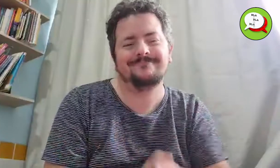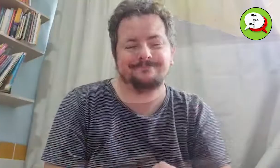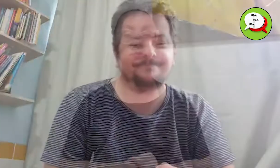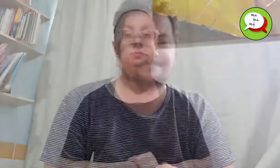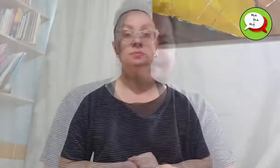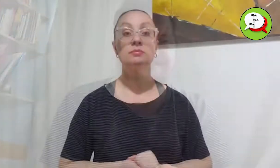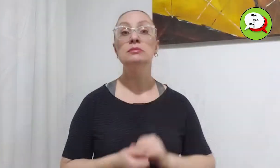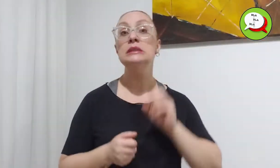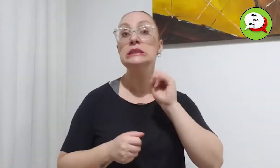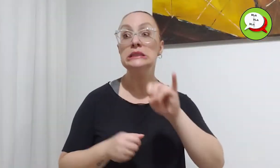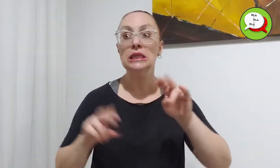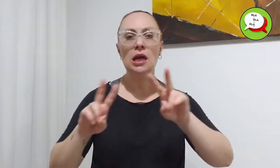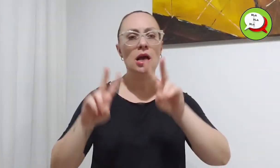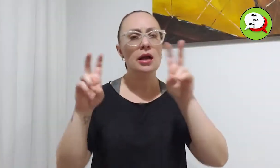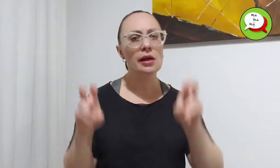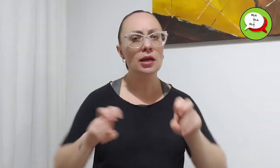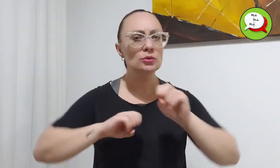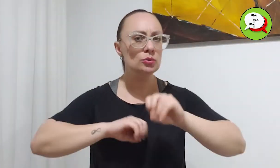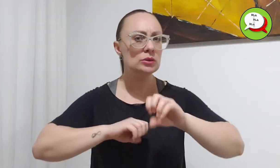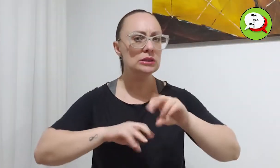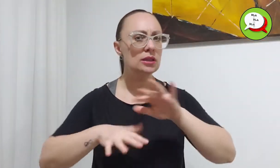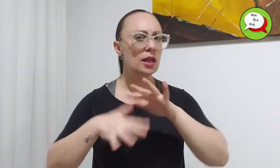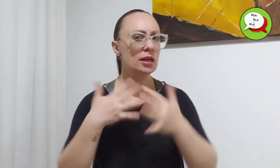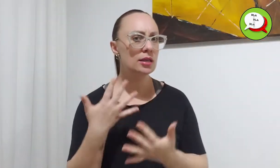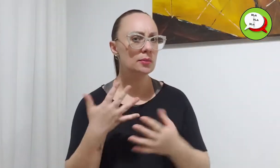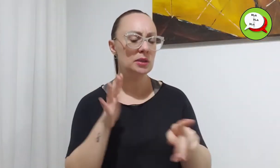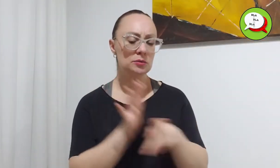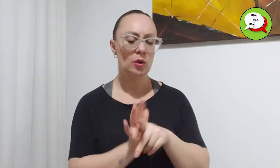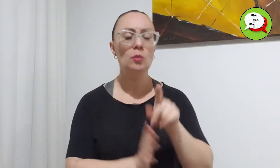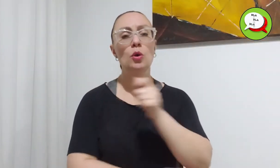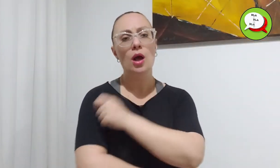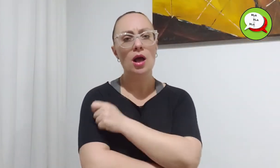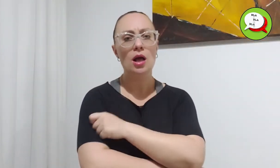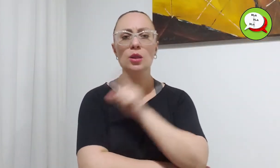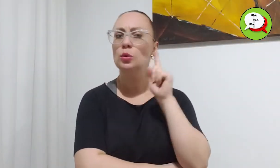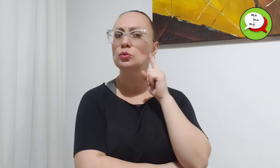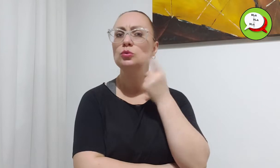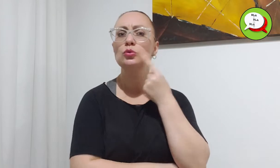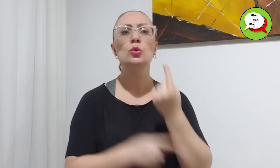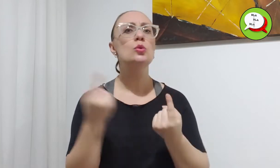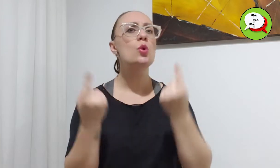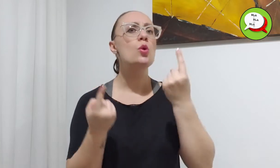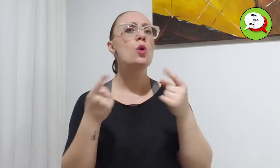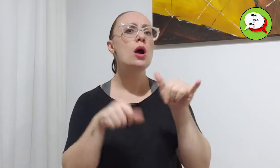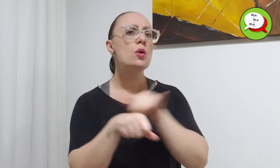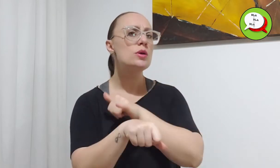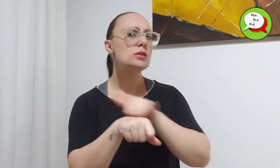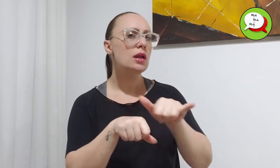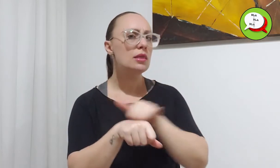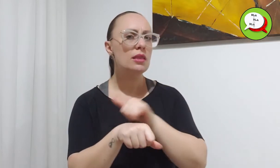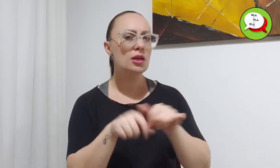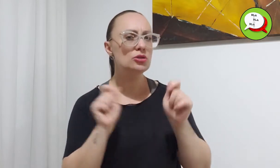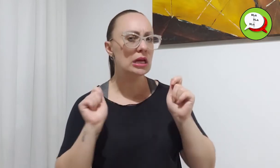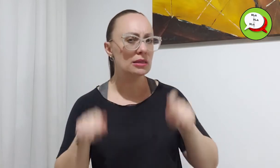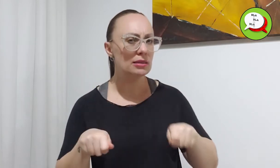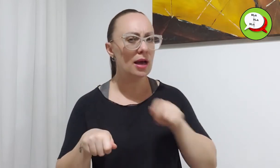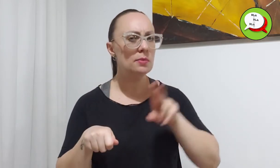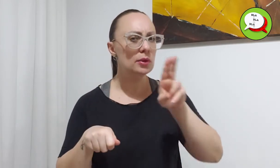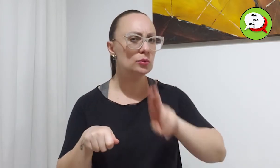muita coisa. E no caso de ensinar Libras para alunos surdos, quais as estratégias são possíveis